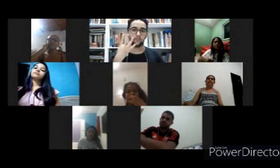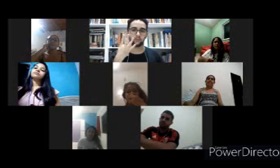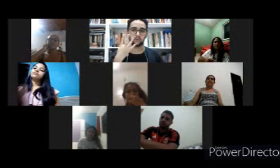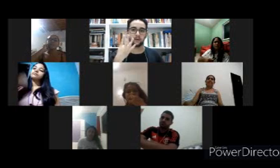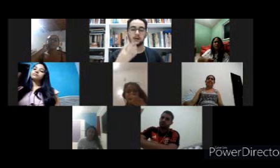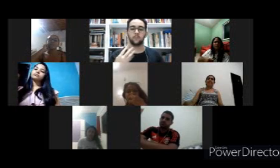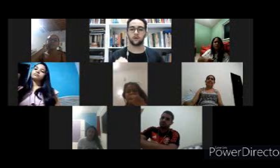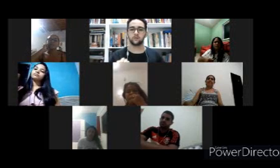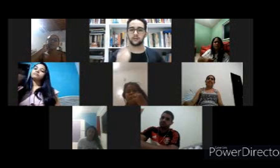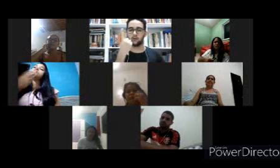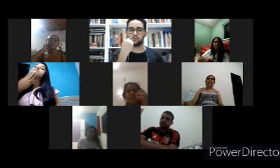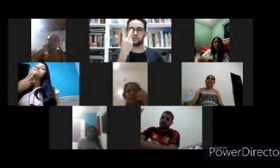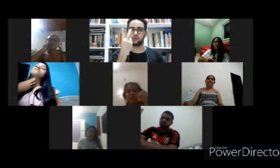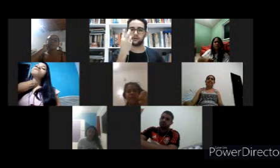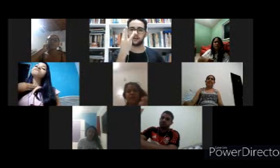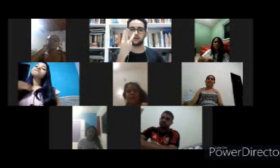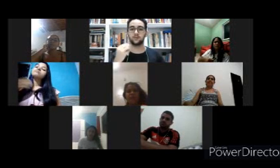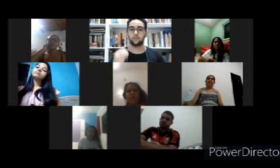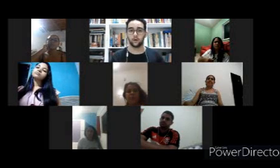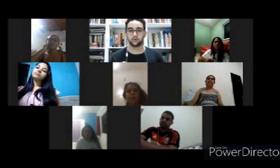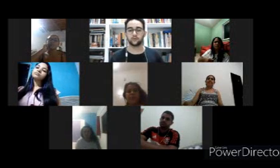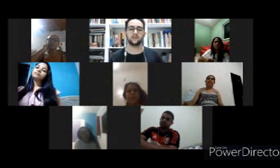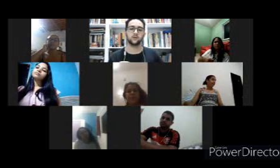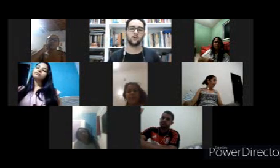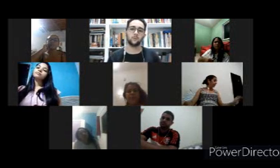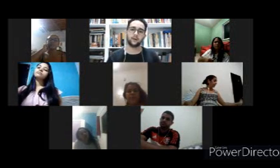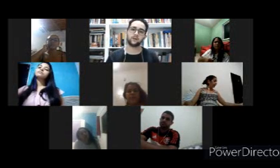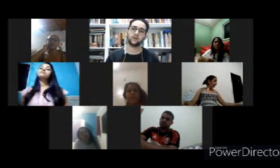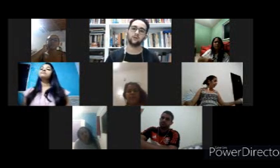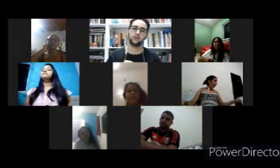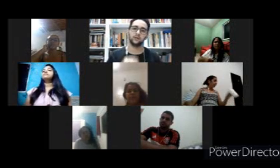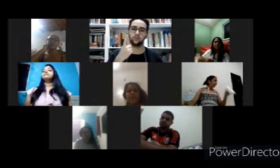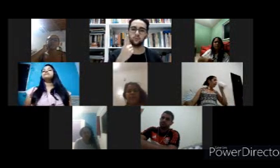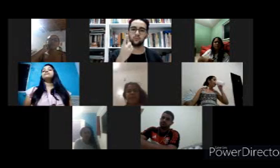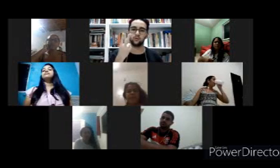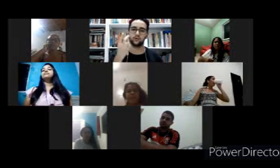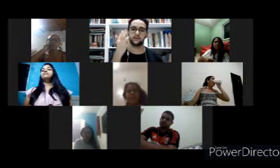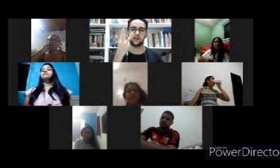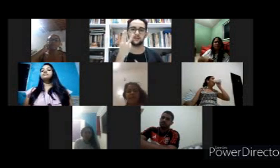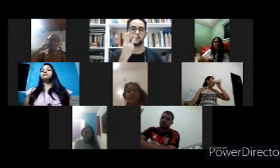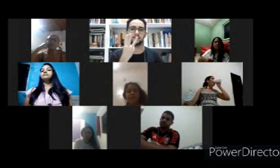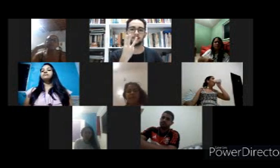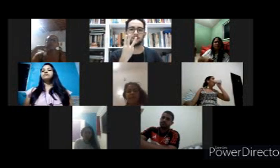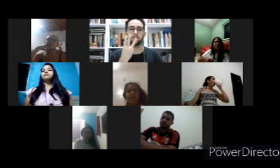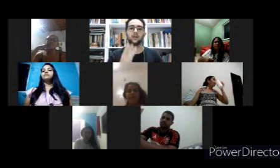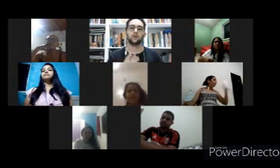aponto. Posso usar 1, 2, 3? Posso, mas normalmente eu utilizo 1, 2, 3 para cima quando é